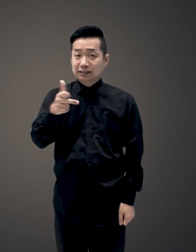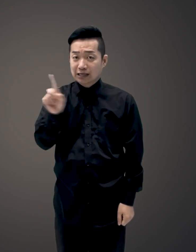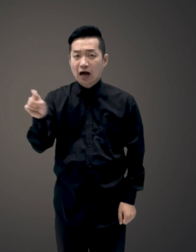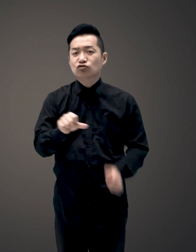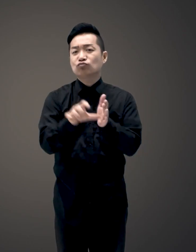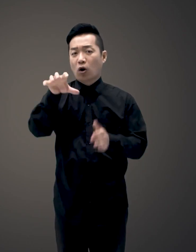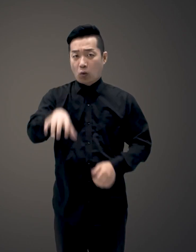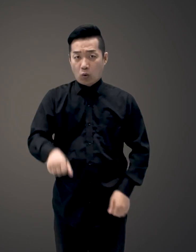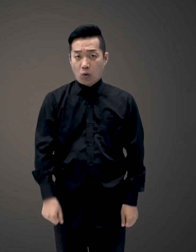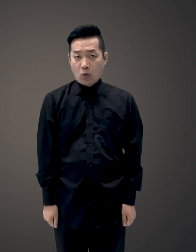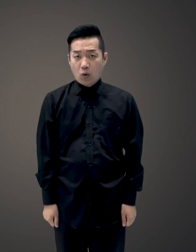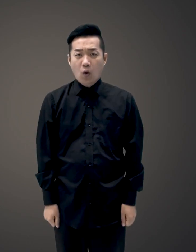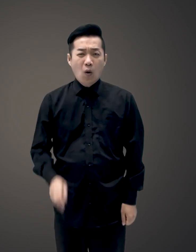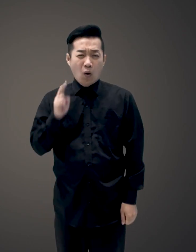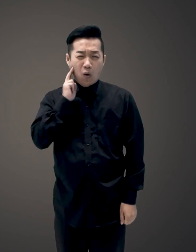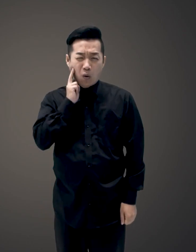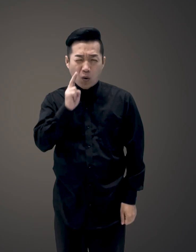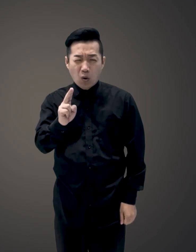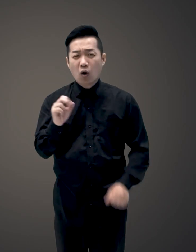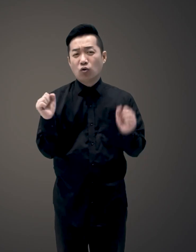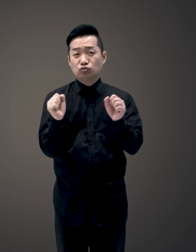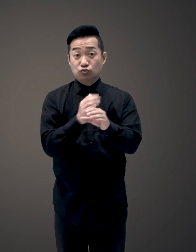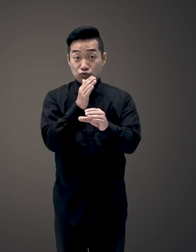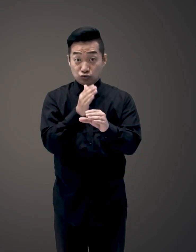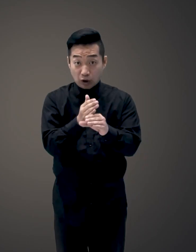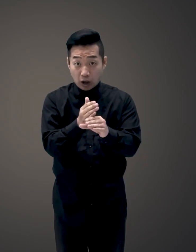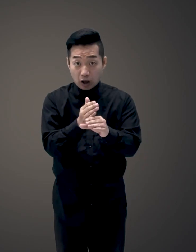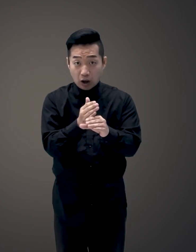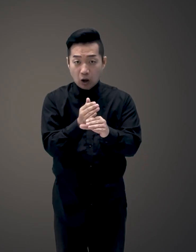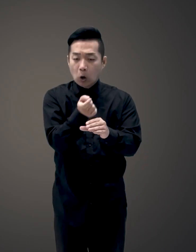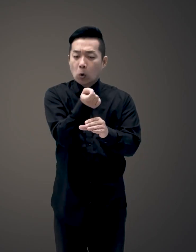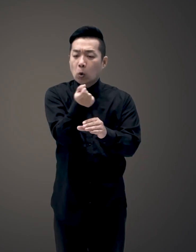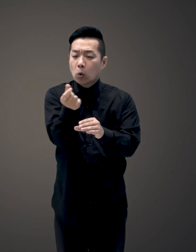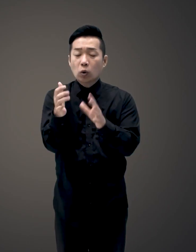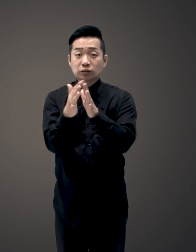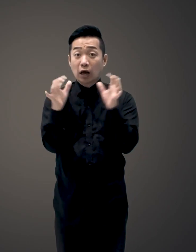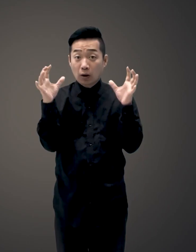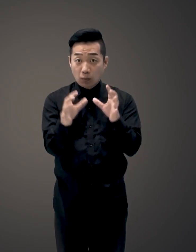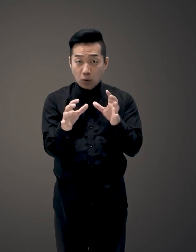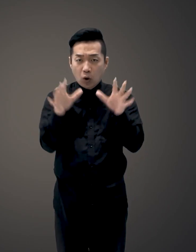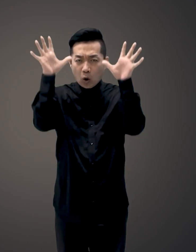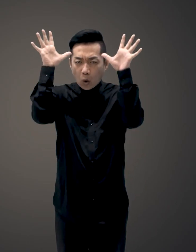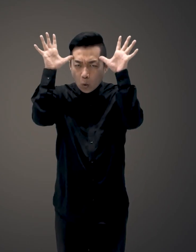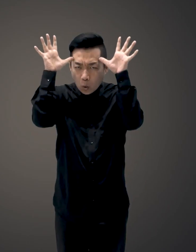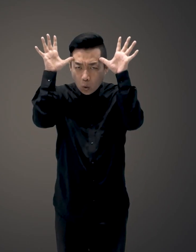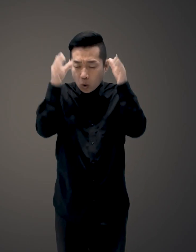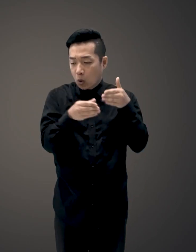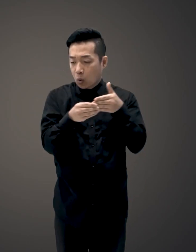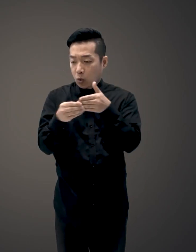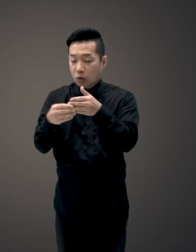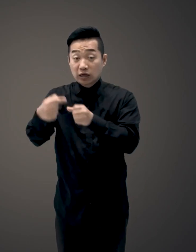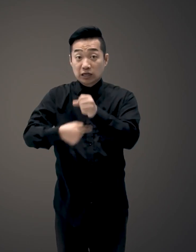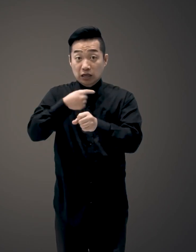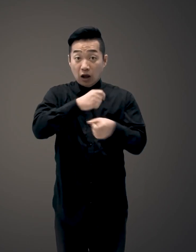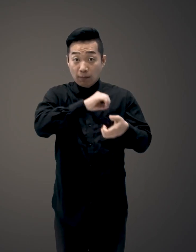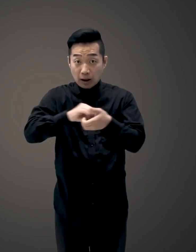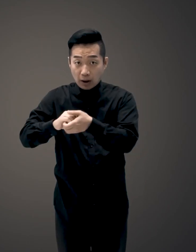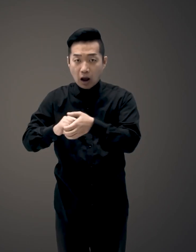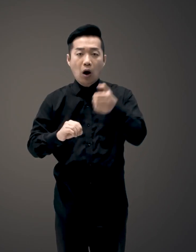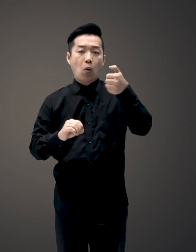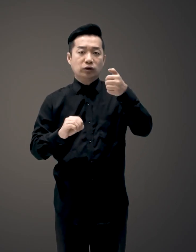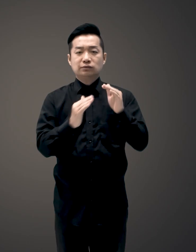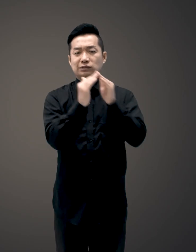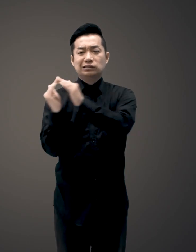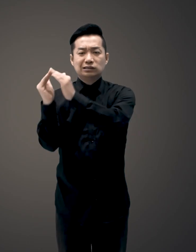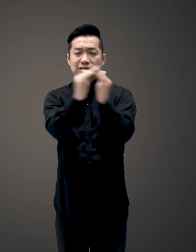지역인데요. 그곳은 아주 혹독한 추위 속에서 소수의 사람들이 순록을 데리고 1년에 50번씩 이사를